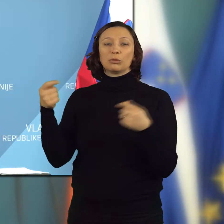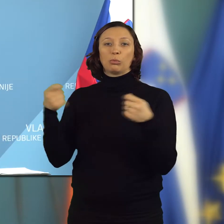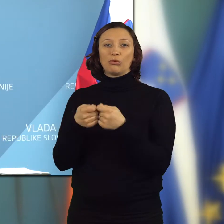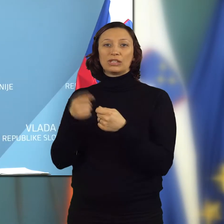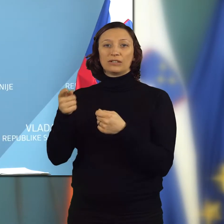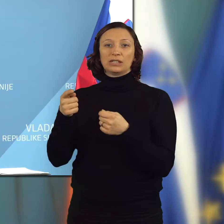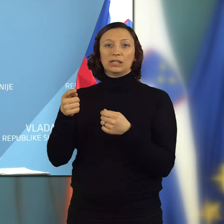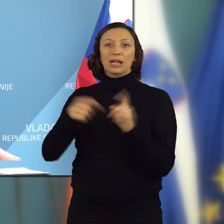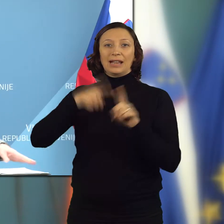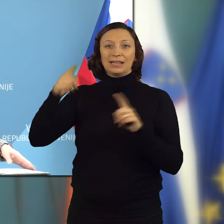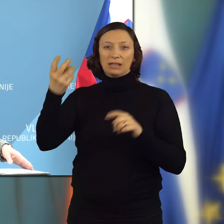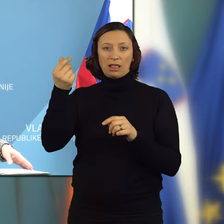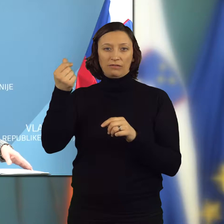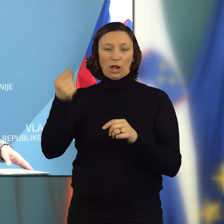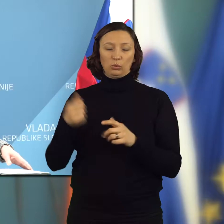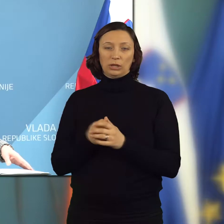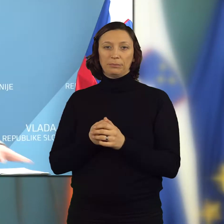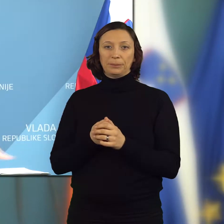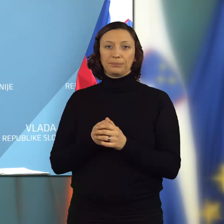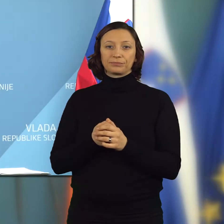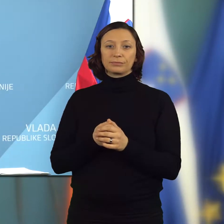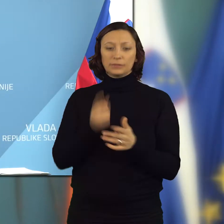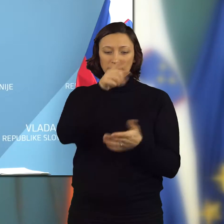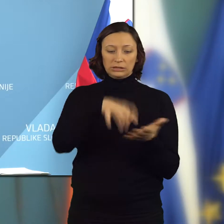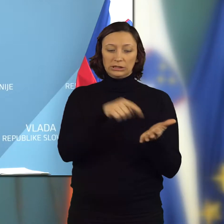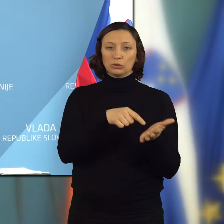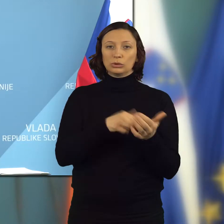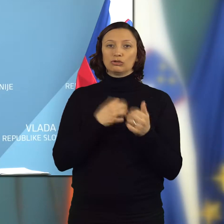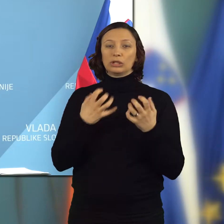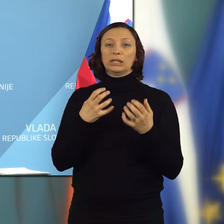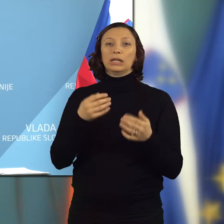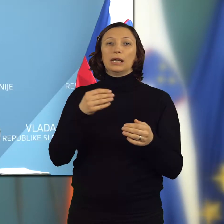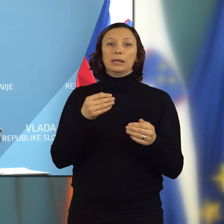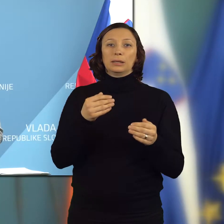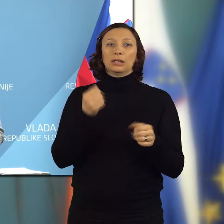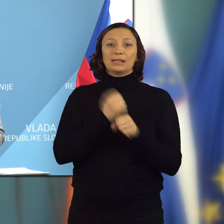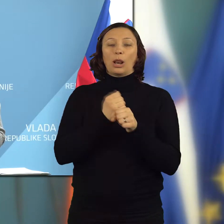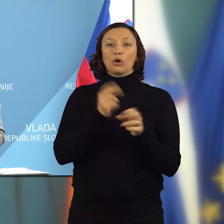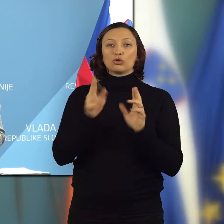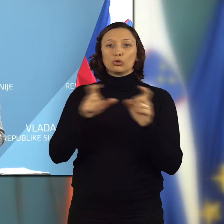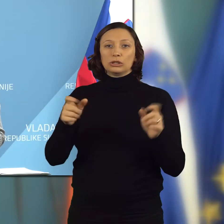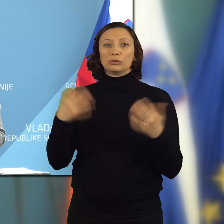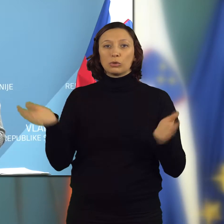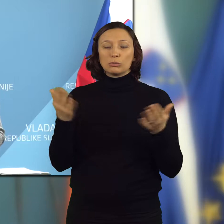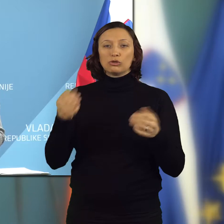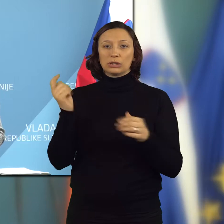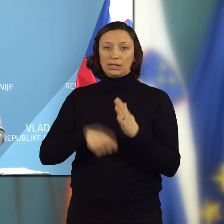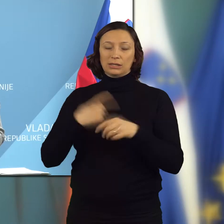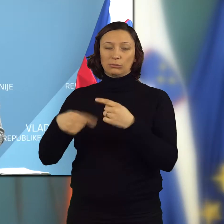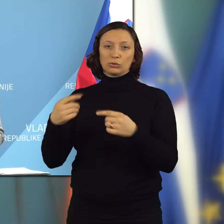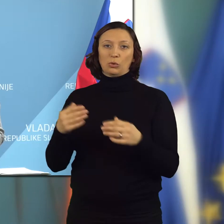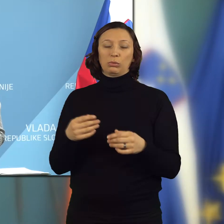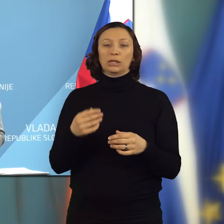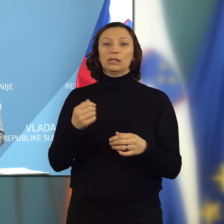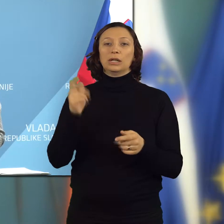v povezavi z digitalnimi valutami. Novela zasleduje kadrovsko racionalizacijo dela sodišč in pospešitev kazenskega